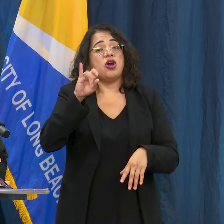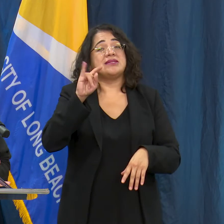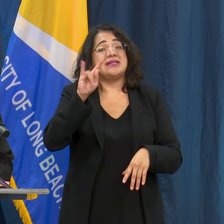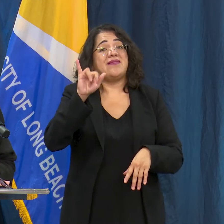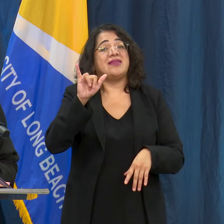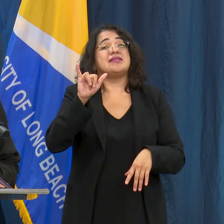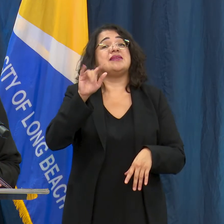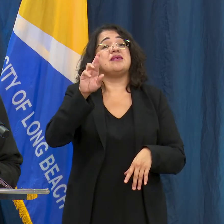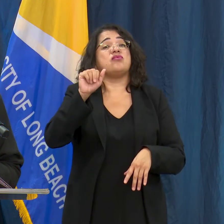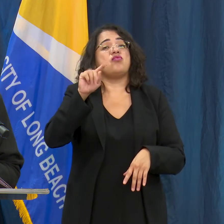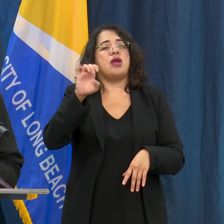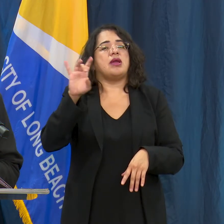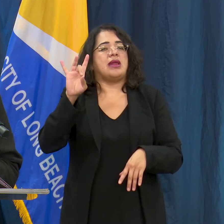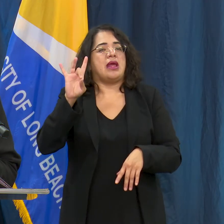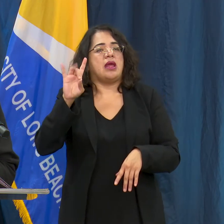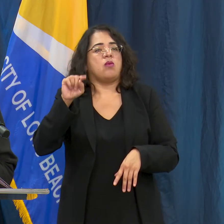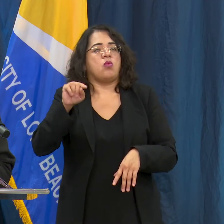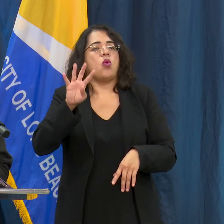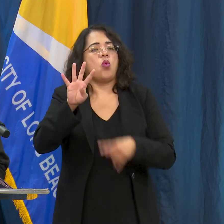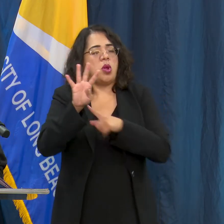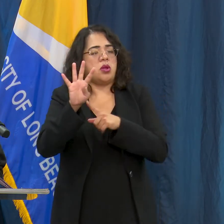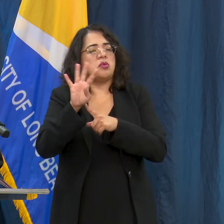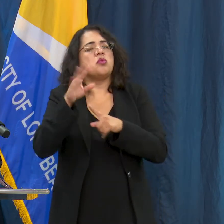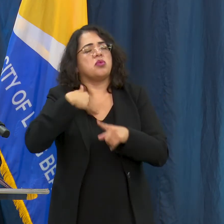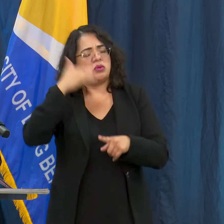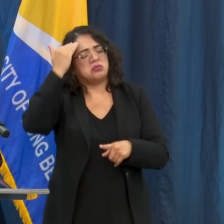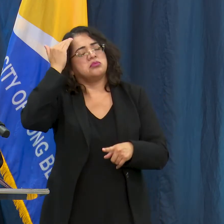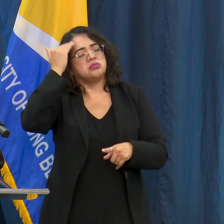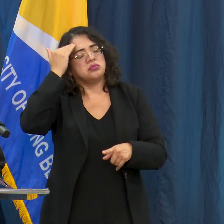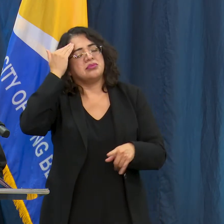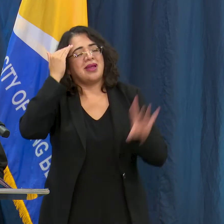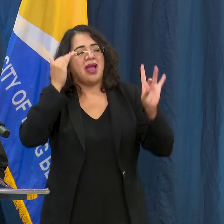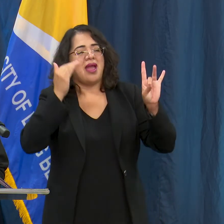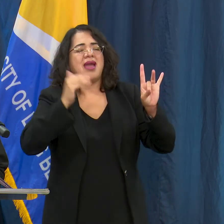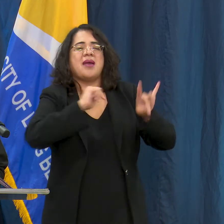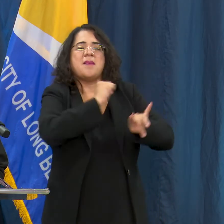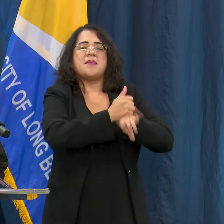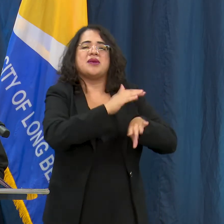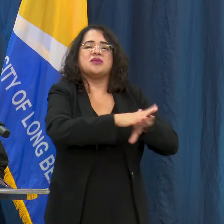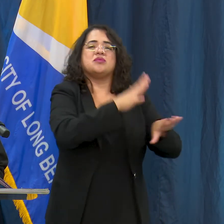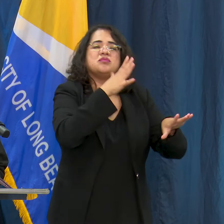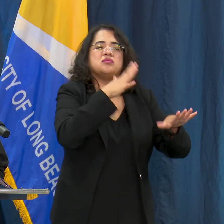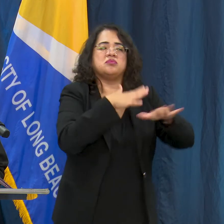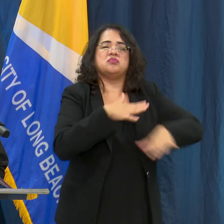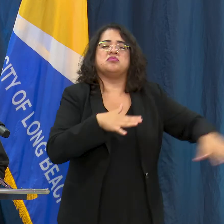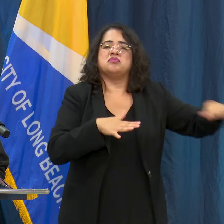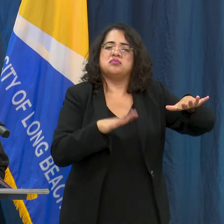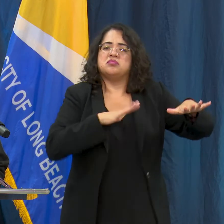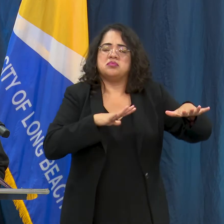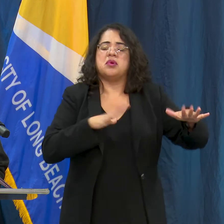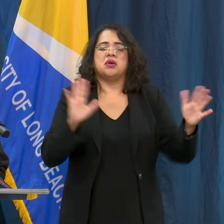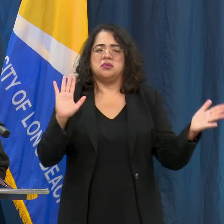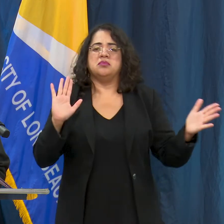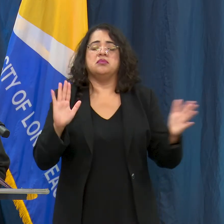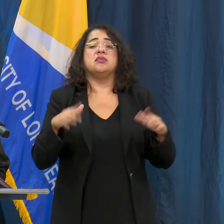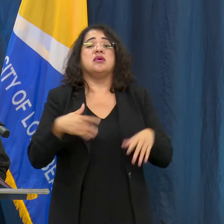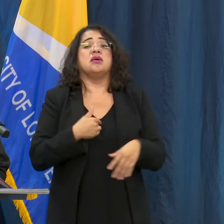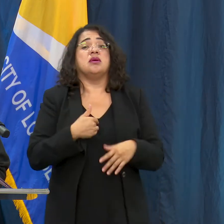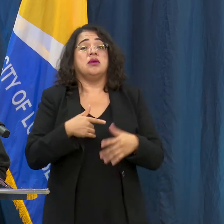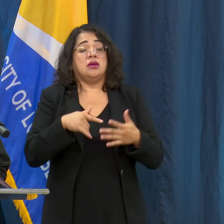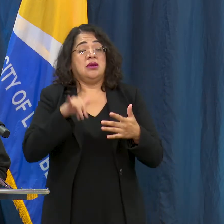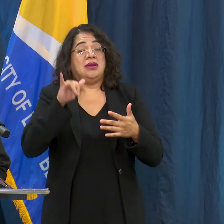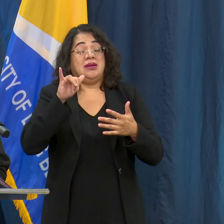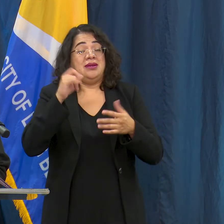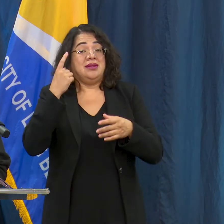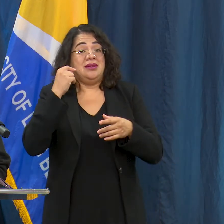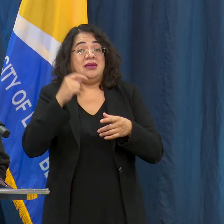es 8.4. Terminamos con unos datos, información sobre nuestras pruebas y los